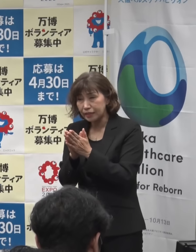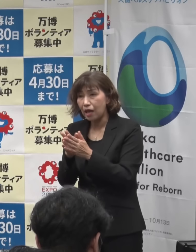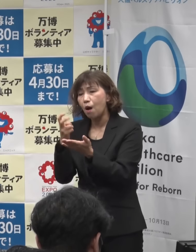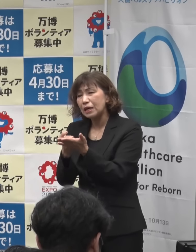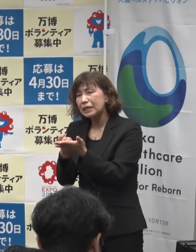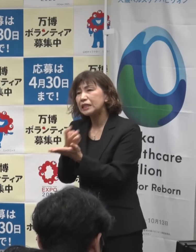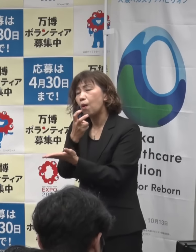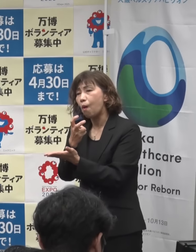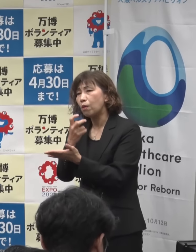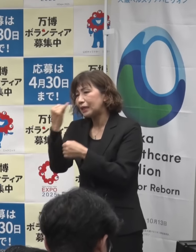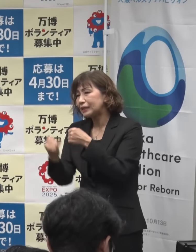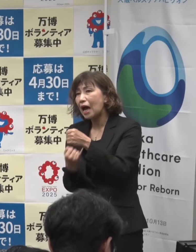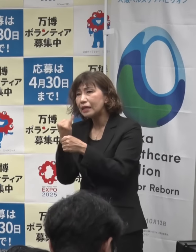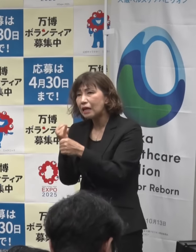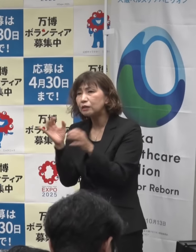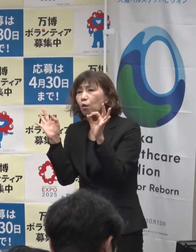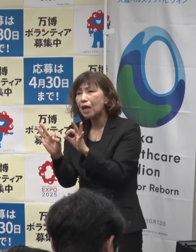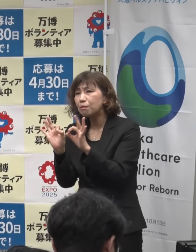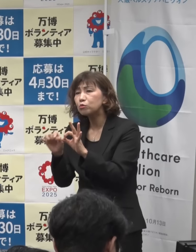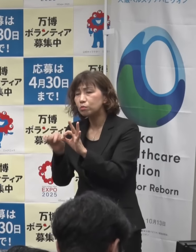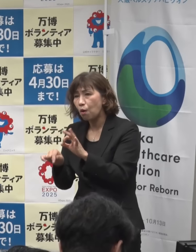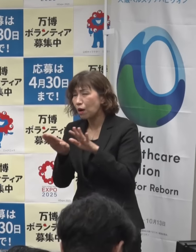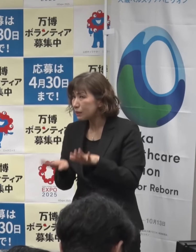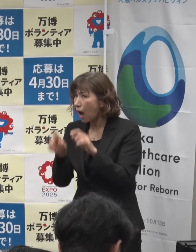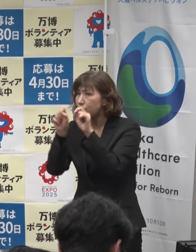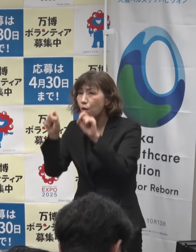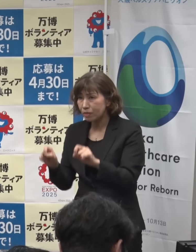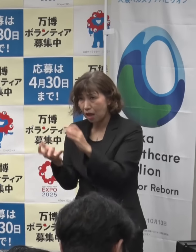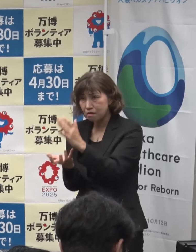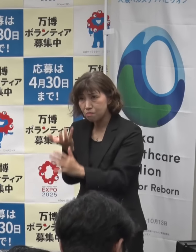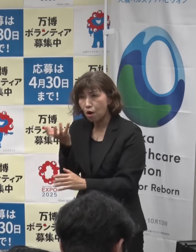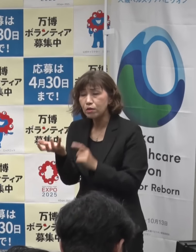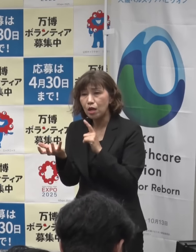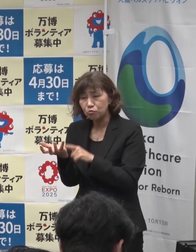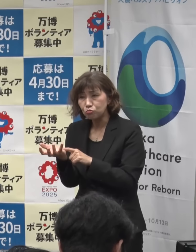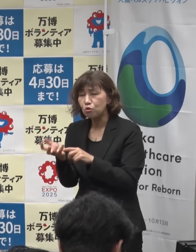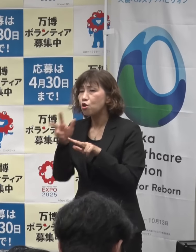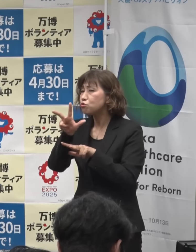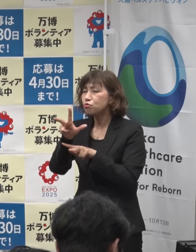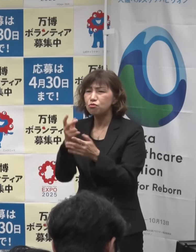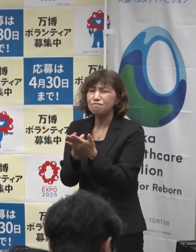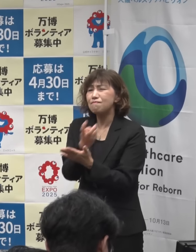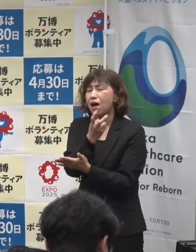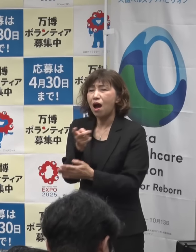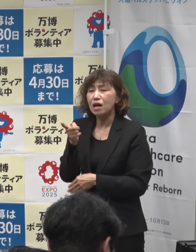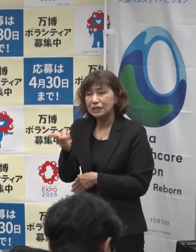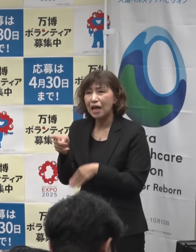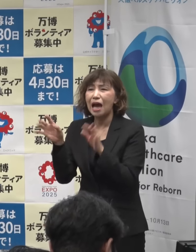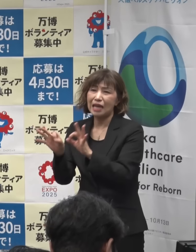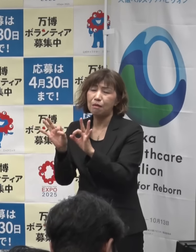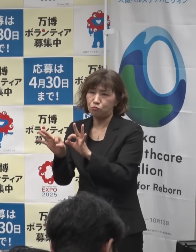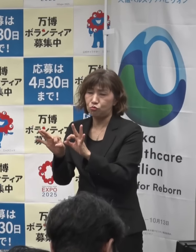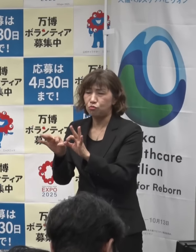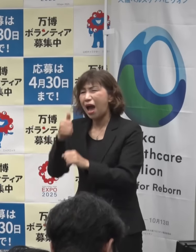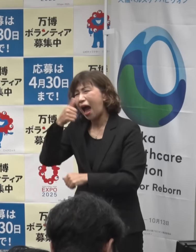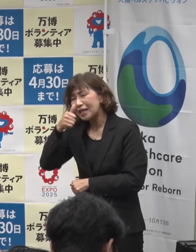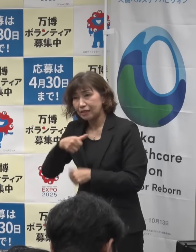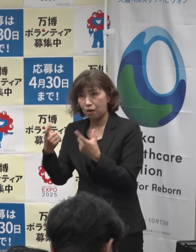もやっぱり問題にされています。こういった違法なルールに基づかないギャンブルはもう犯罪です